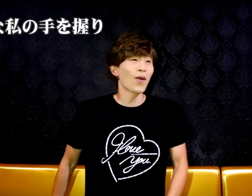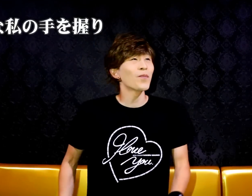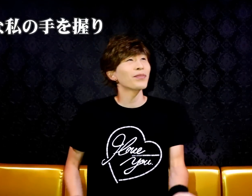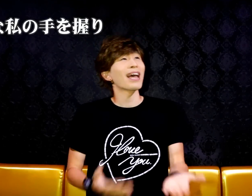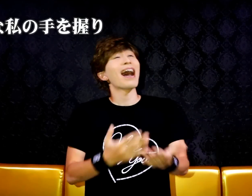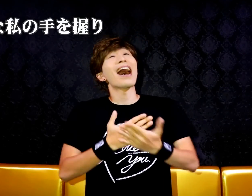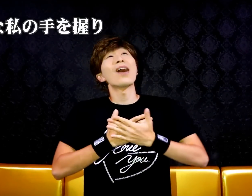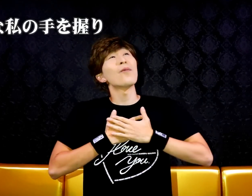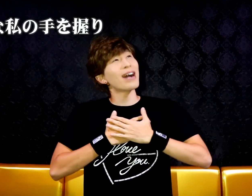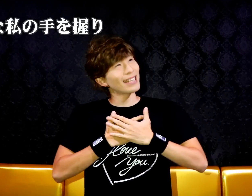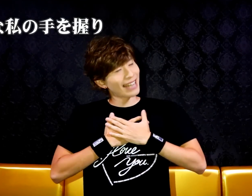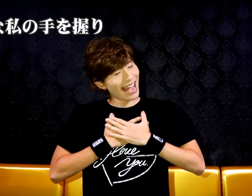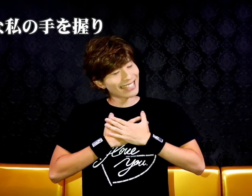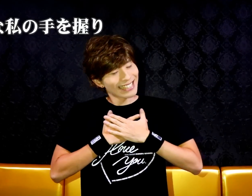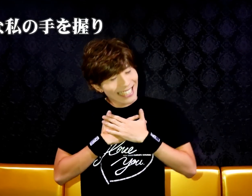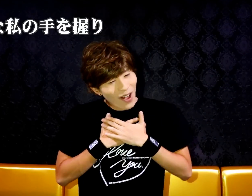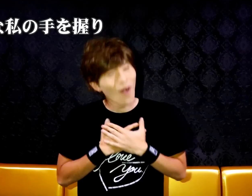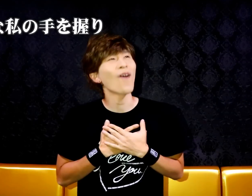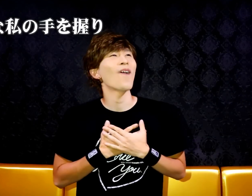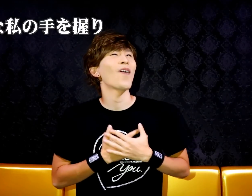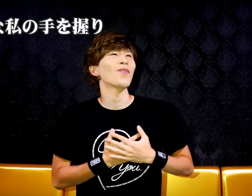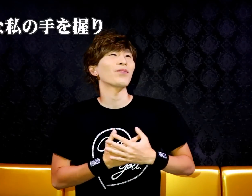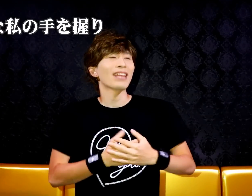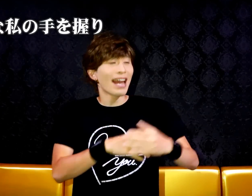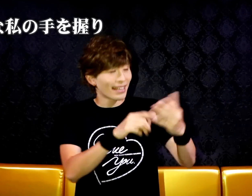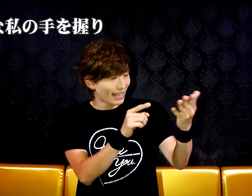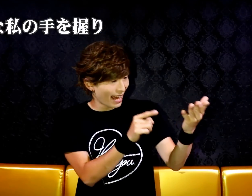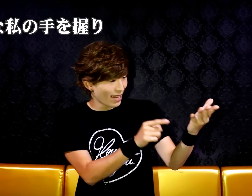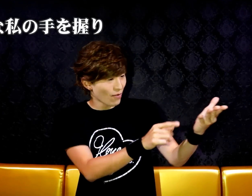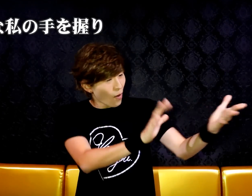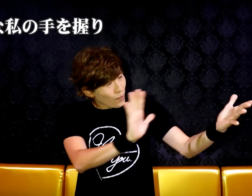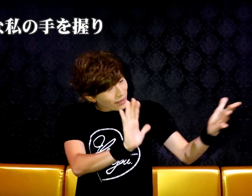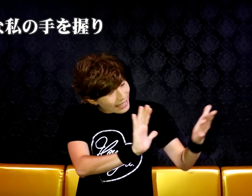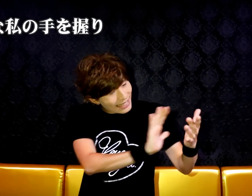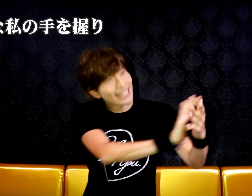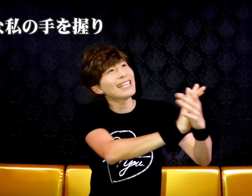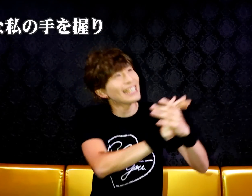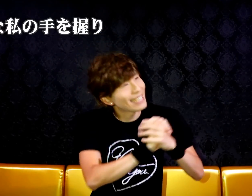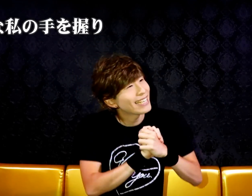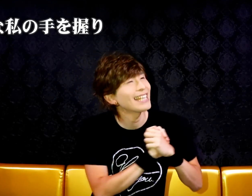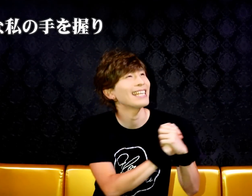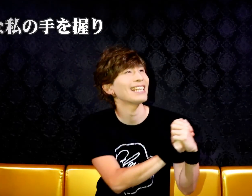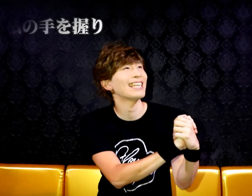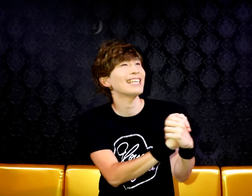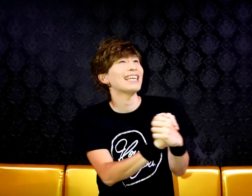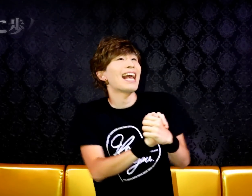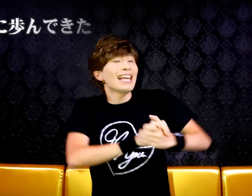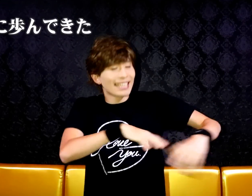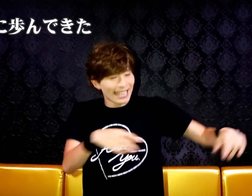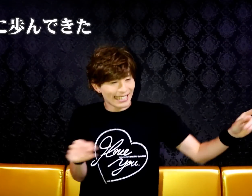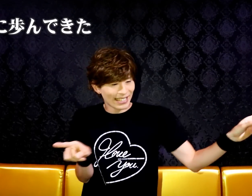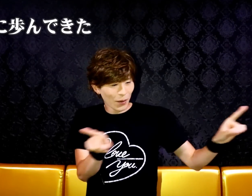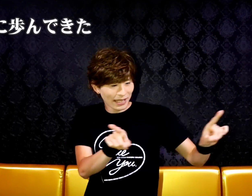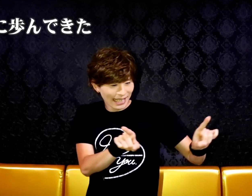そんな私の手を握り、一緒